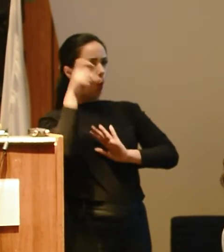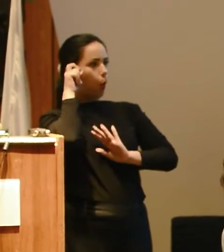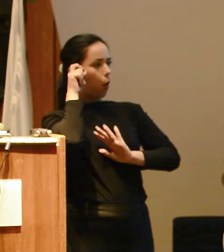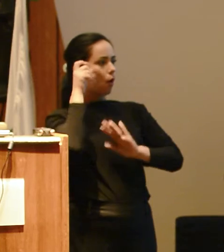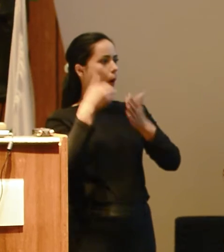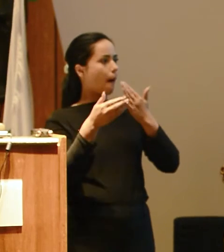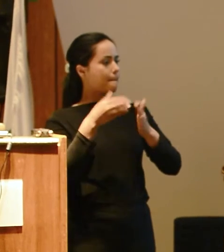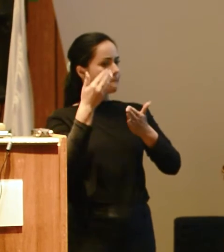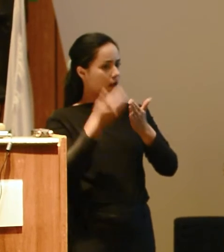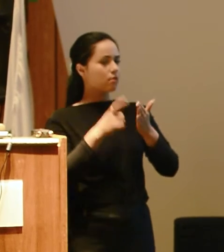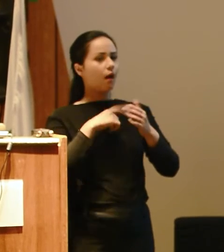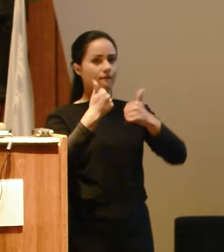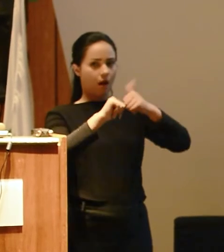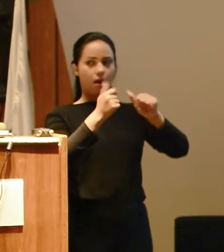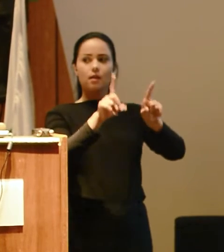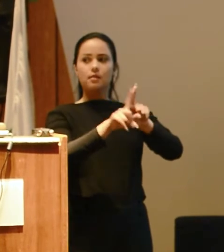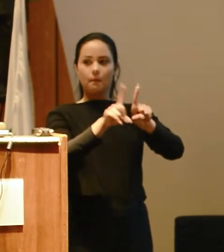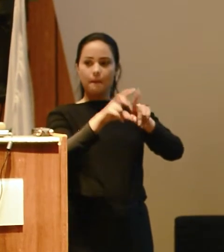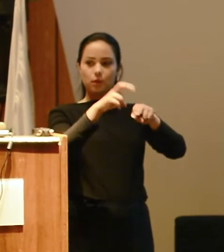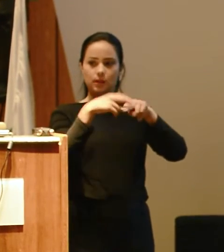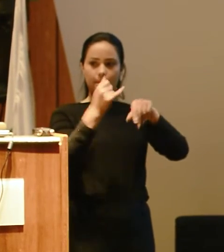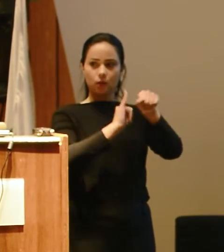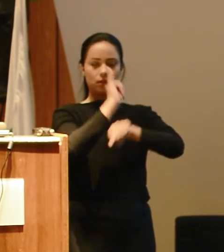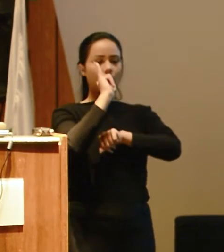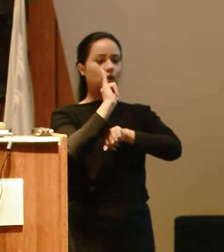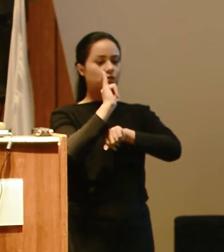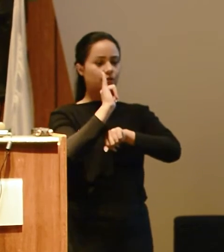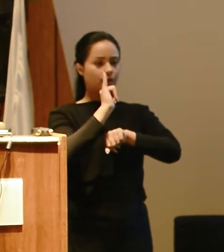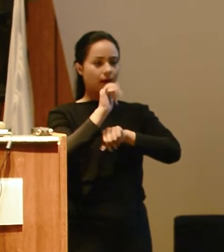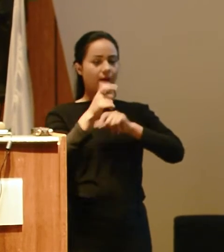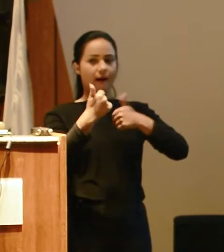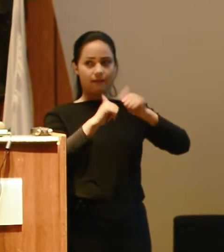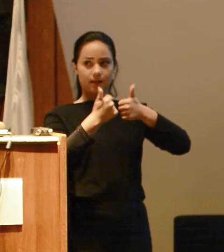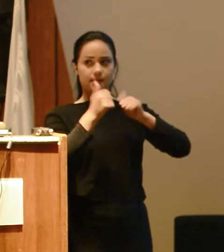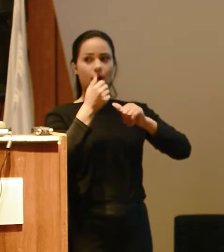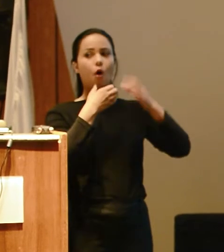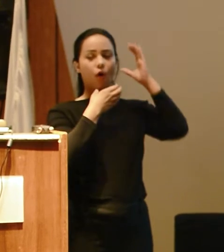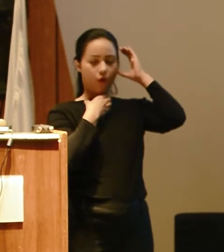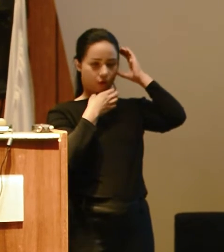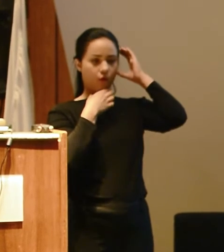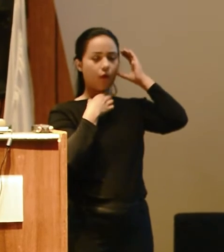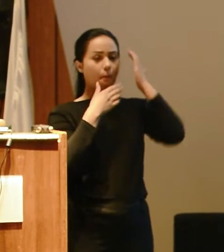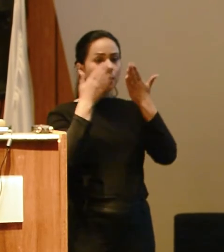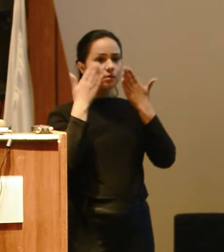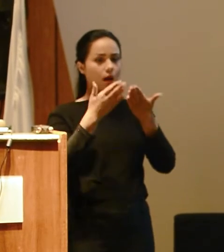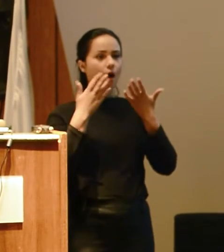qualquer perda. Então, isso tem que ser avaliado também, por isso é importante também a avaliação com fono, né? Para indicar